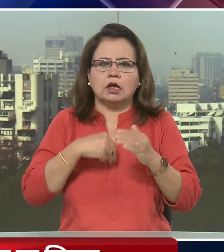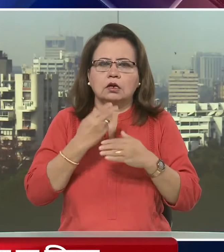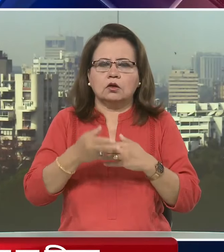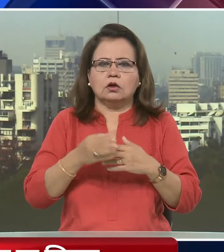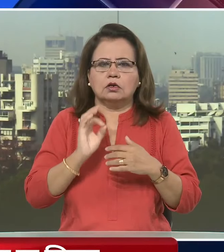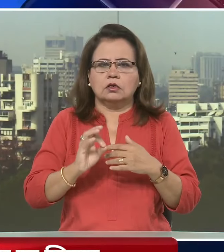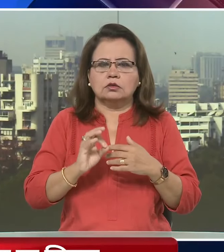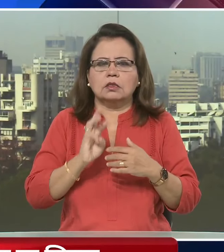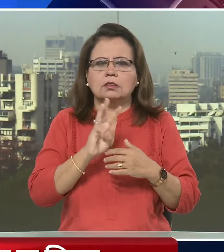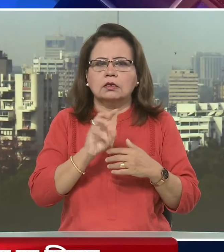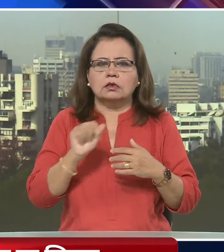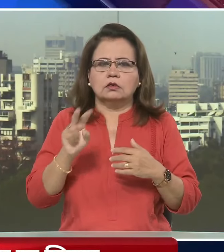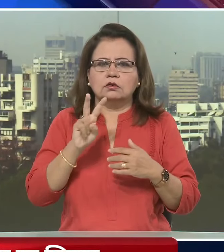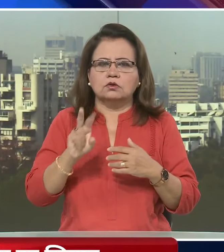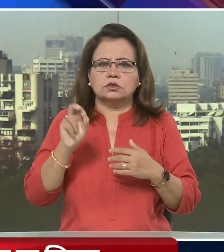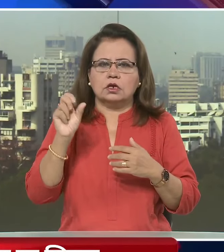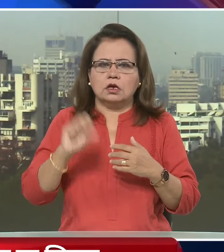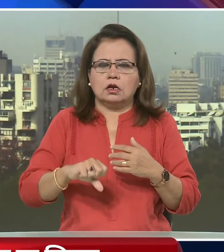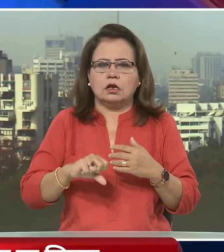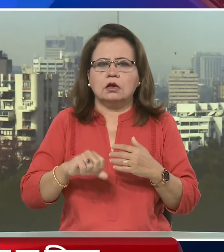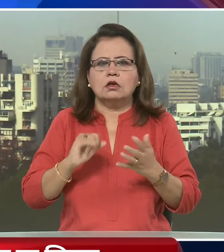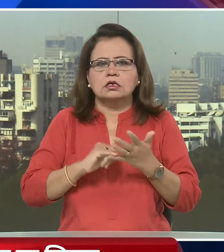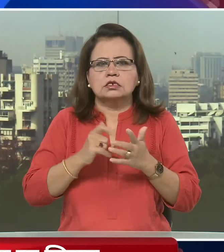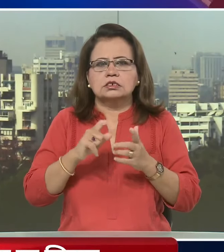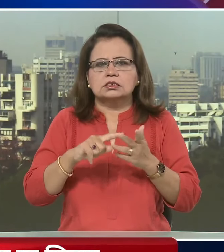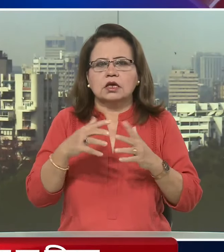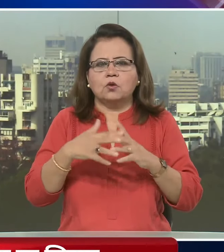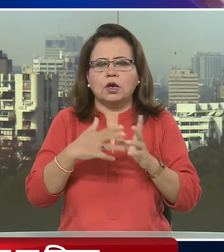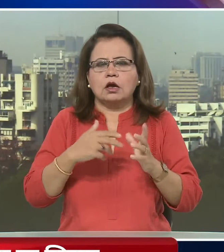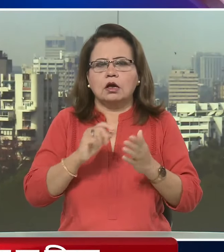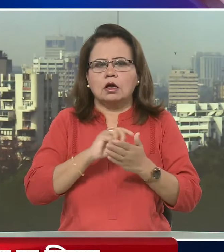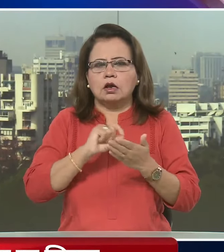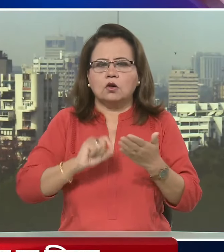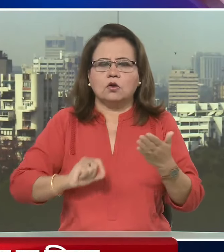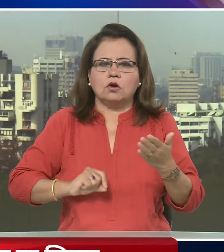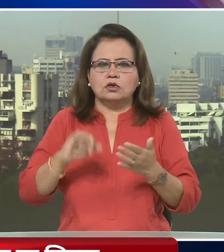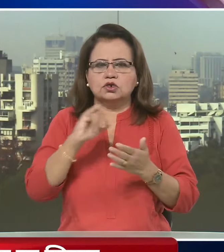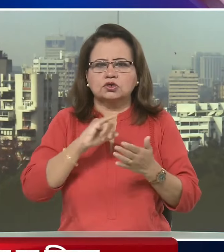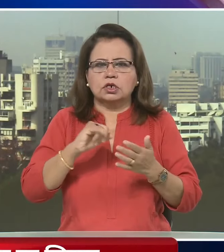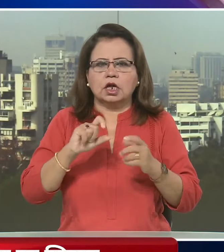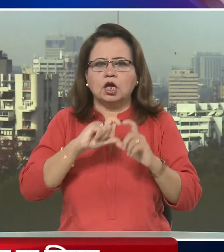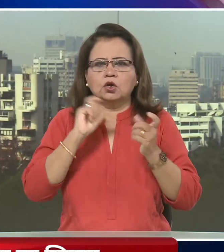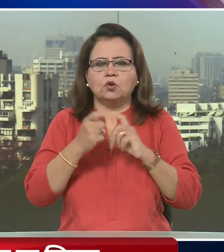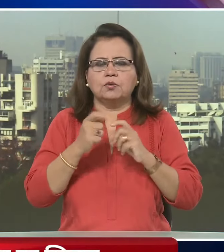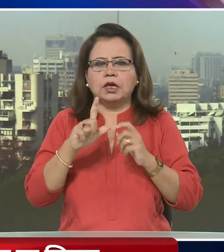मुकाबले में 3-2 से हराया। सेविया का ये रिकॉर्ड 6वां यूरोपा लीग खिताब।